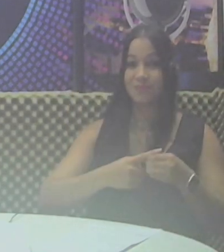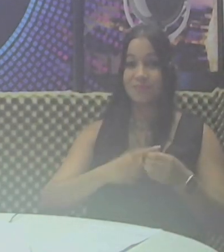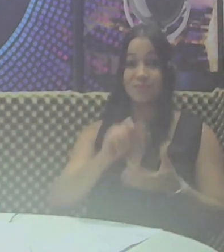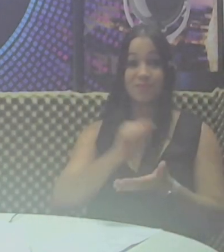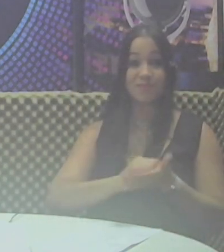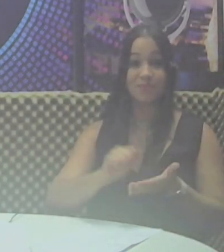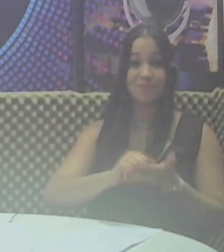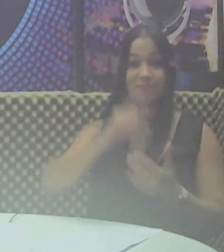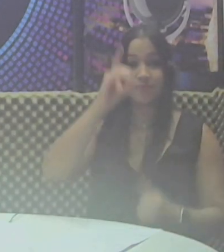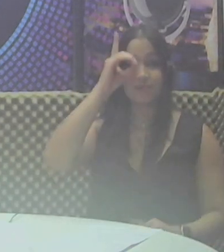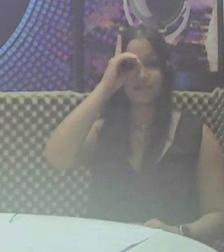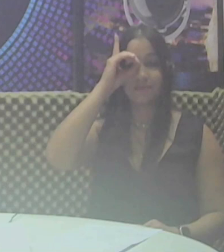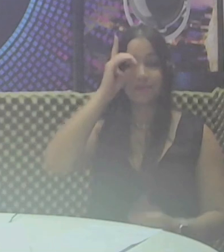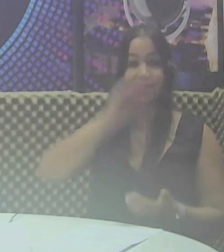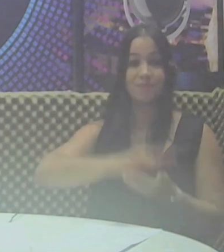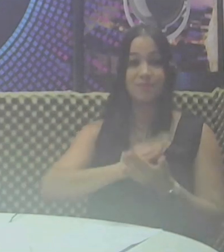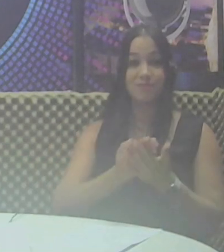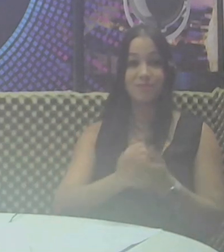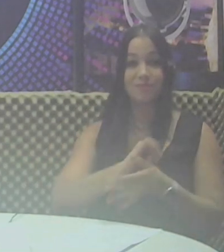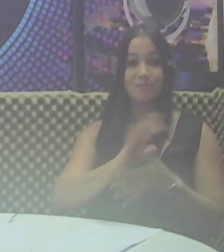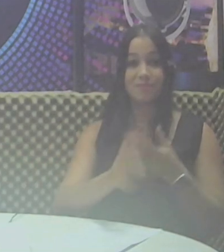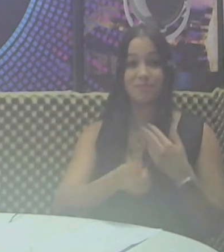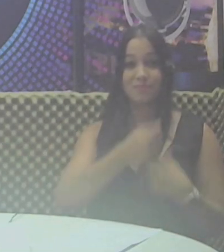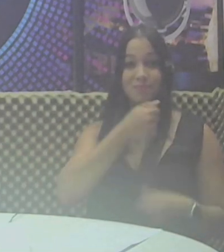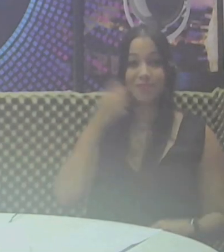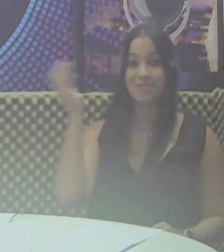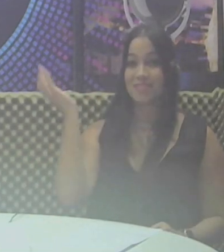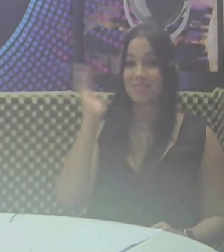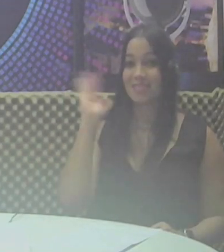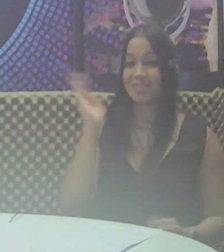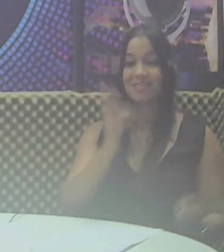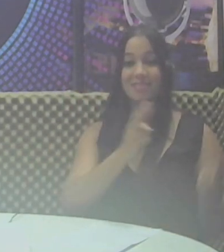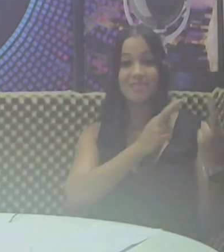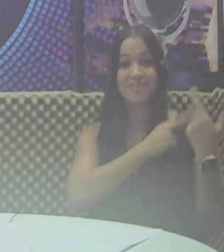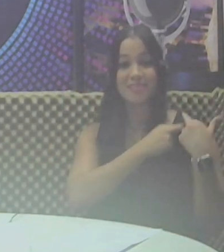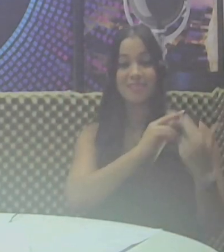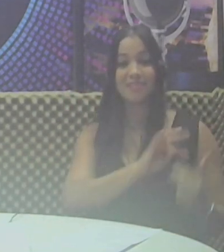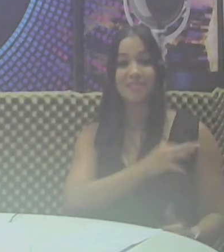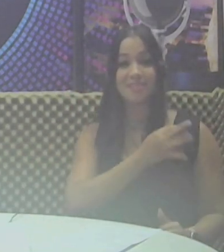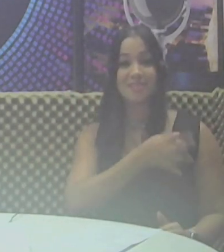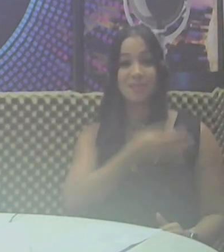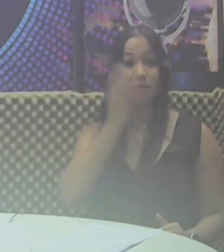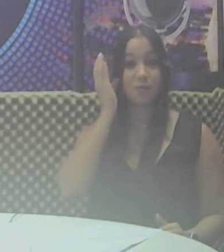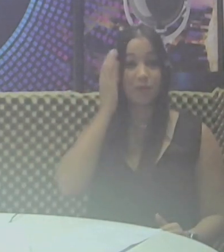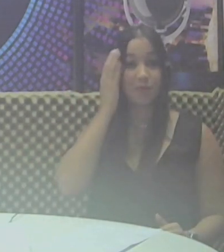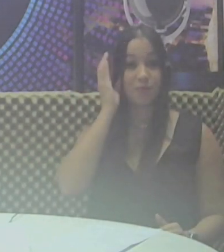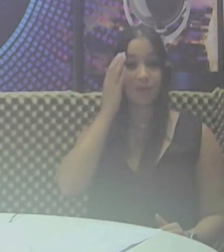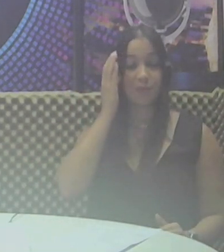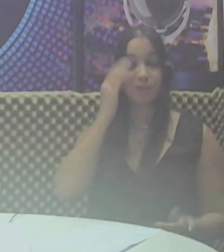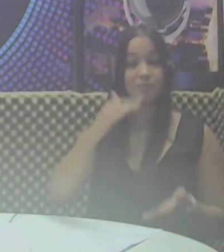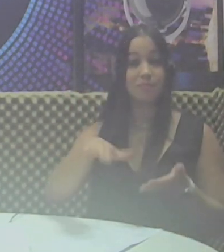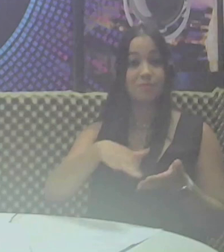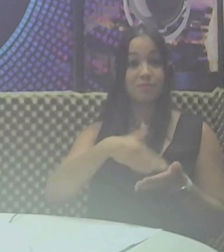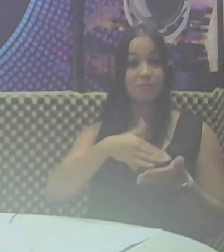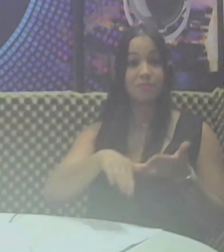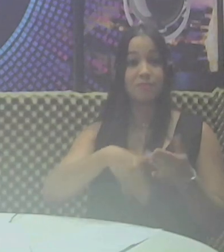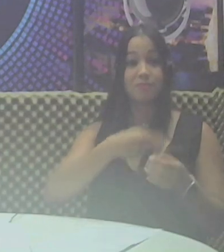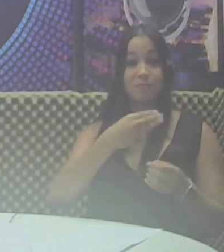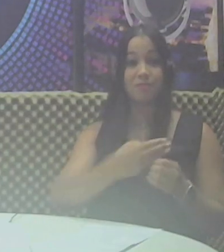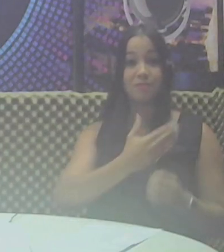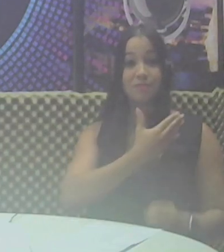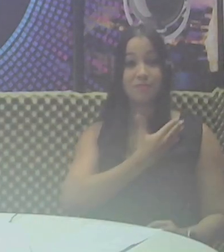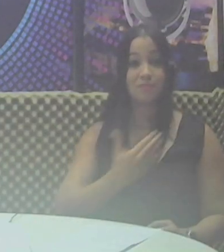Aires. Tradução em Libras, Amanda Valentim. Responsável técnico, Cristiano Silva. Secretário Municipal de